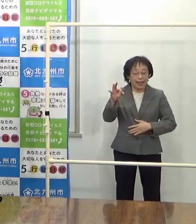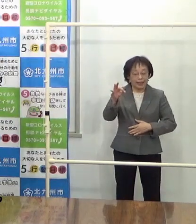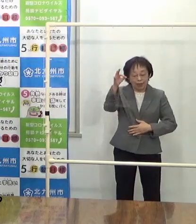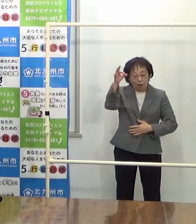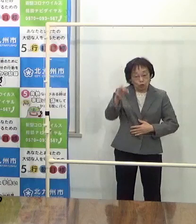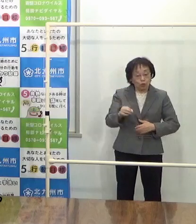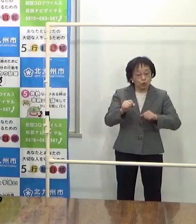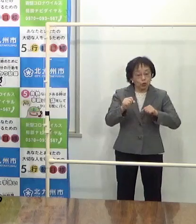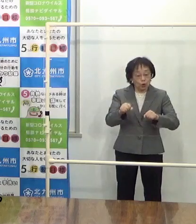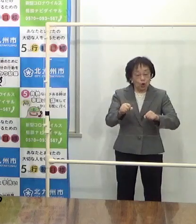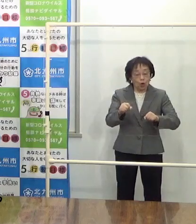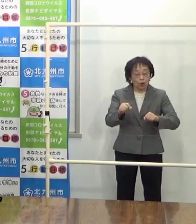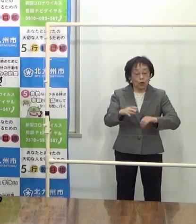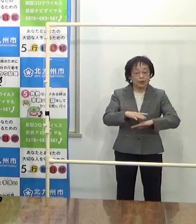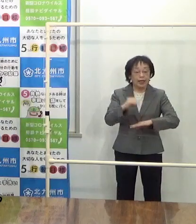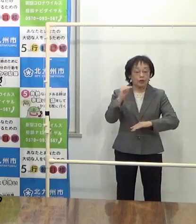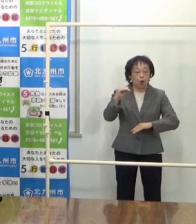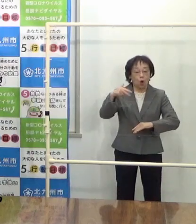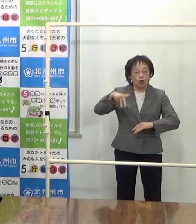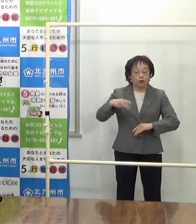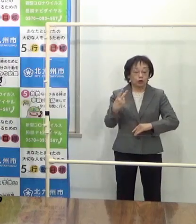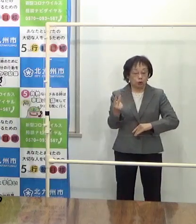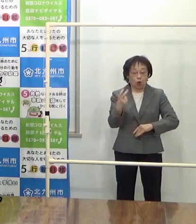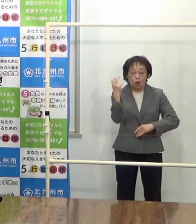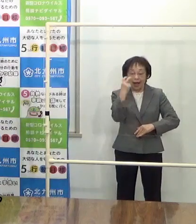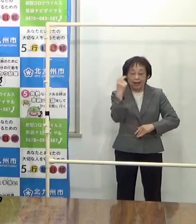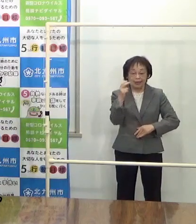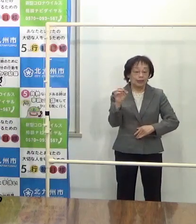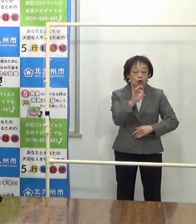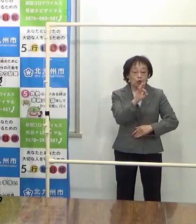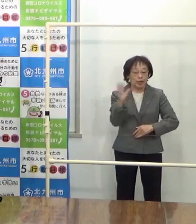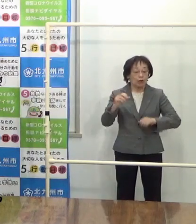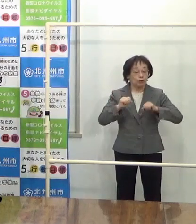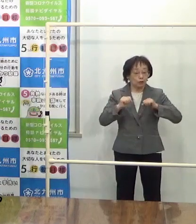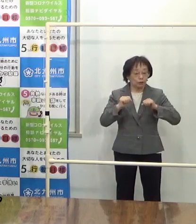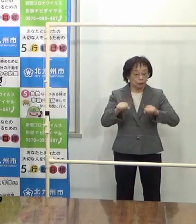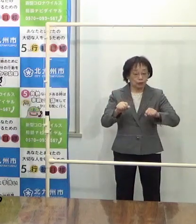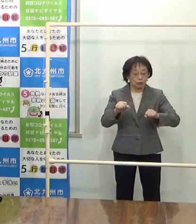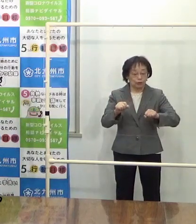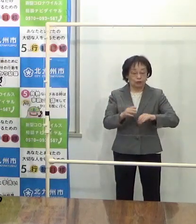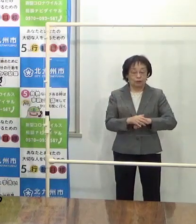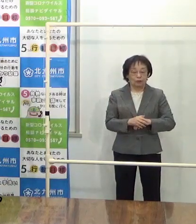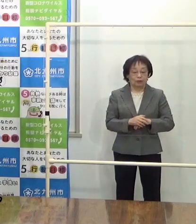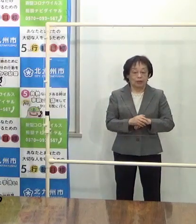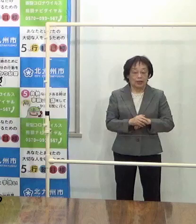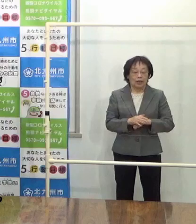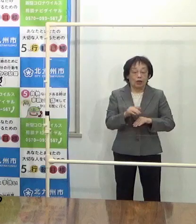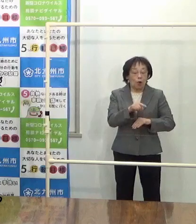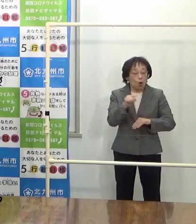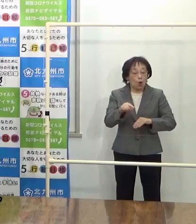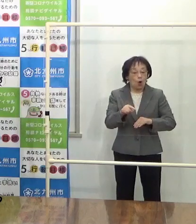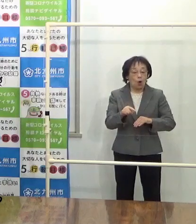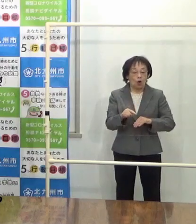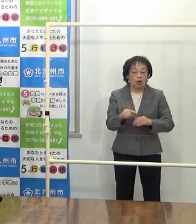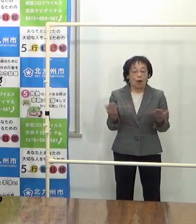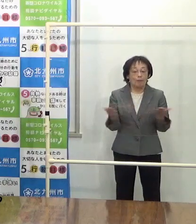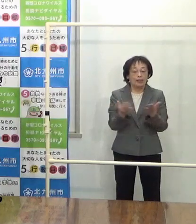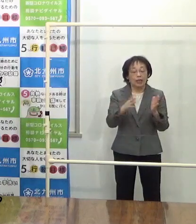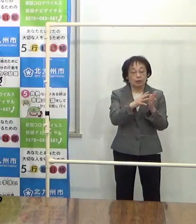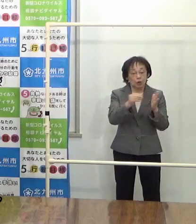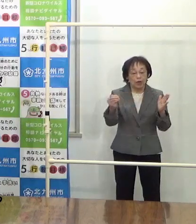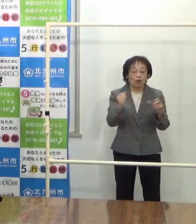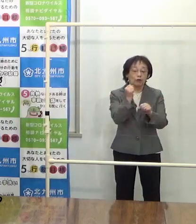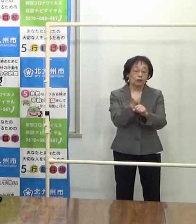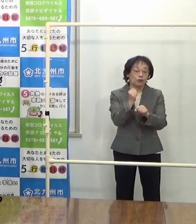や初期コスト維持管理費ゼロといった再エネに関する新たなビジネスモデルを構築すること